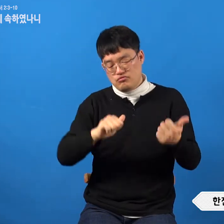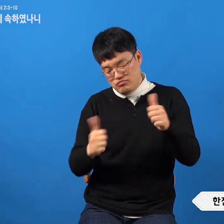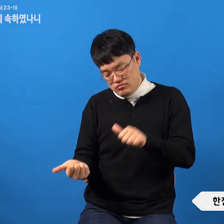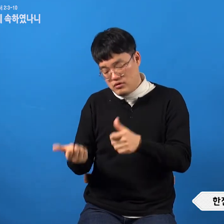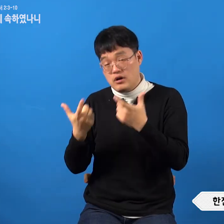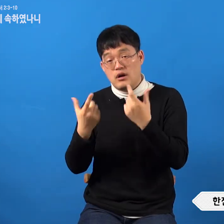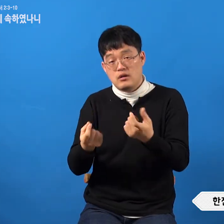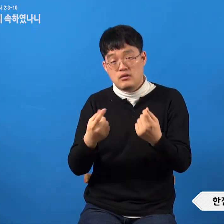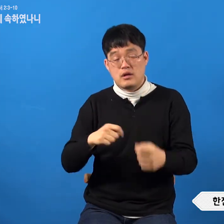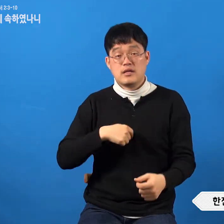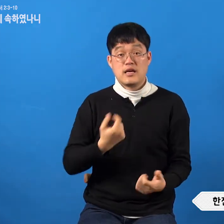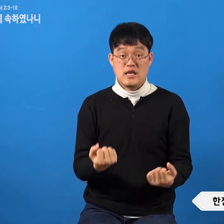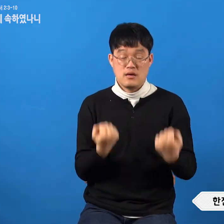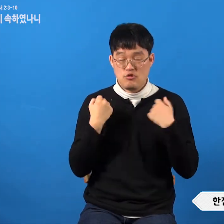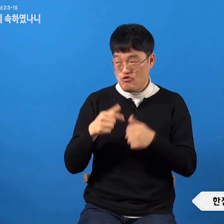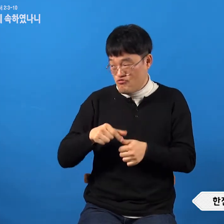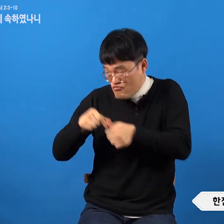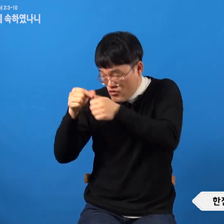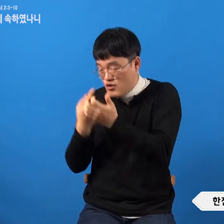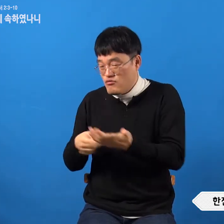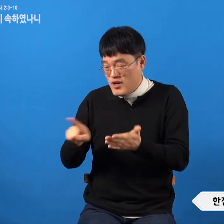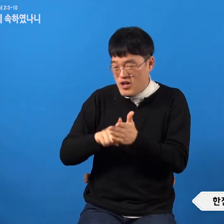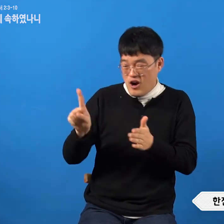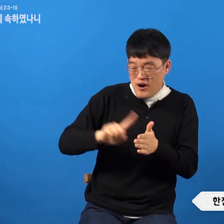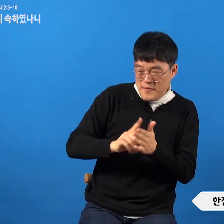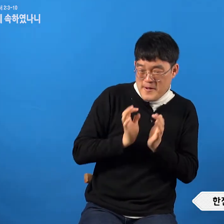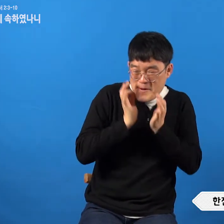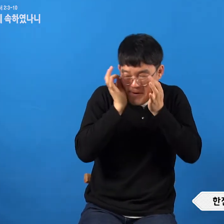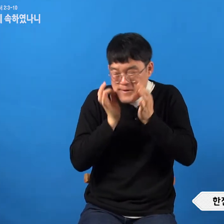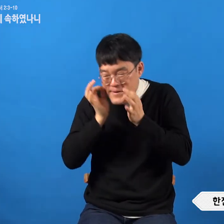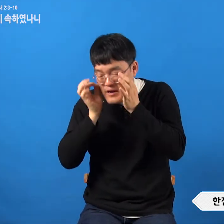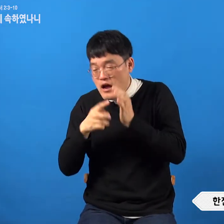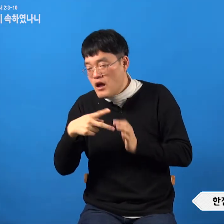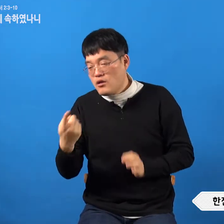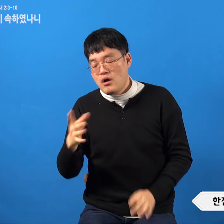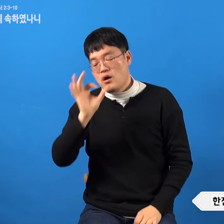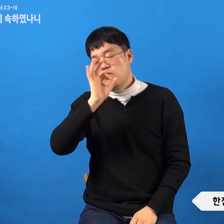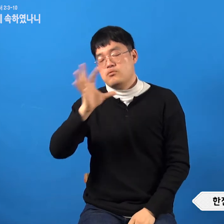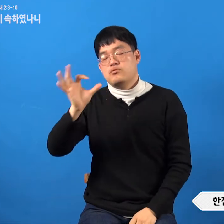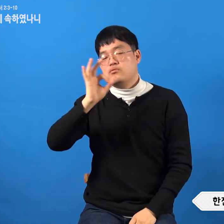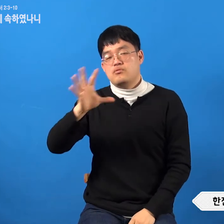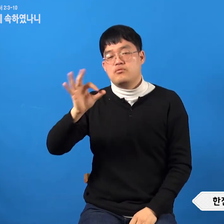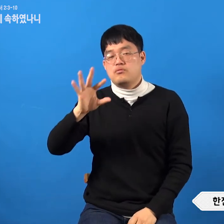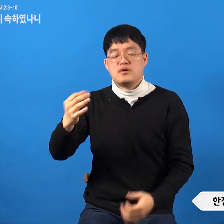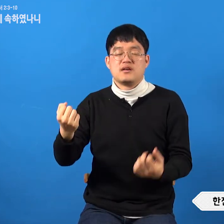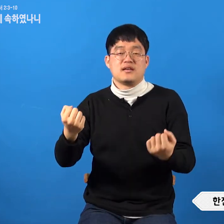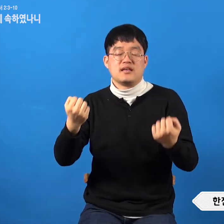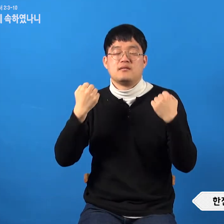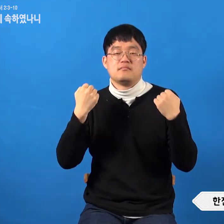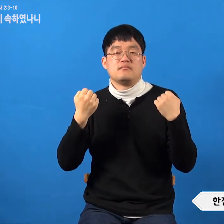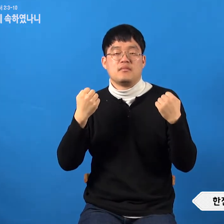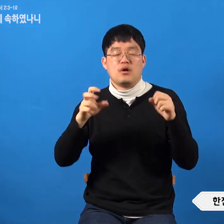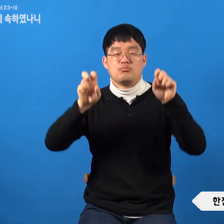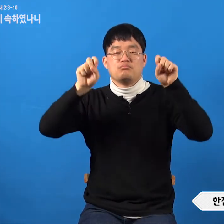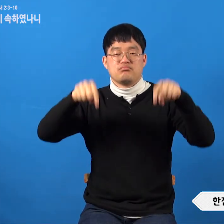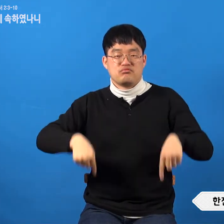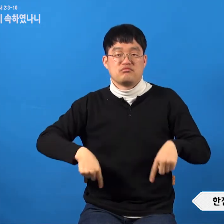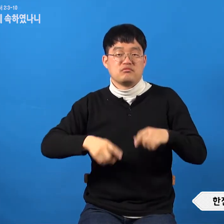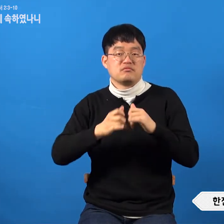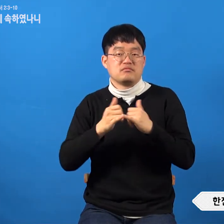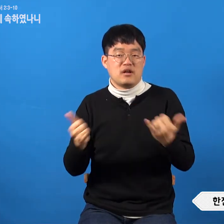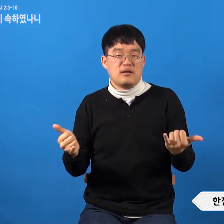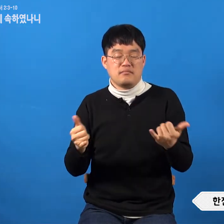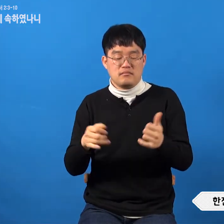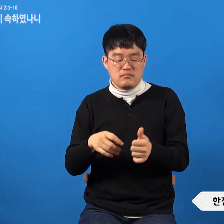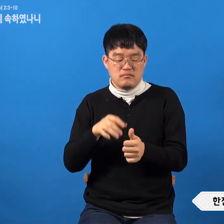같아서 자기 구원을 위해서는 어떤 일도 할 수 없는 그런 전적으로 무력한 존재입니다.